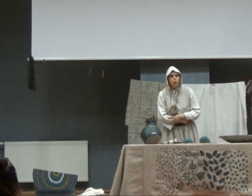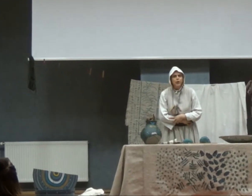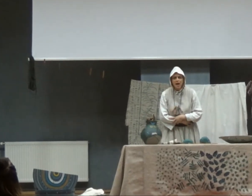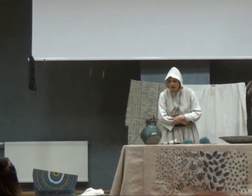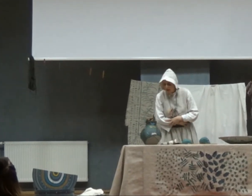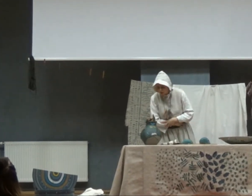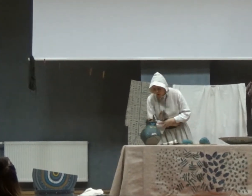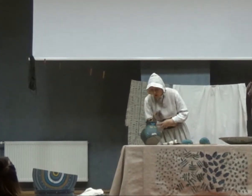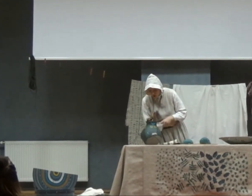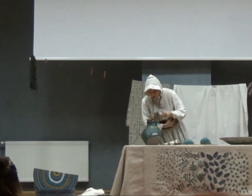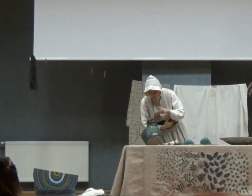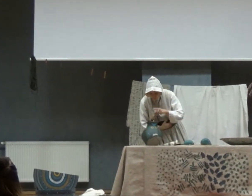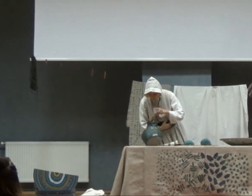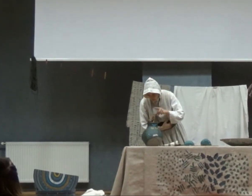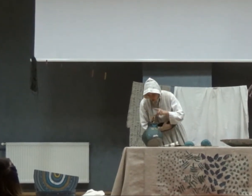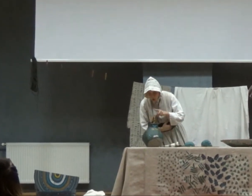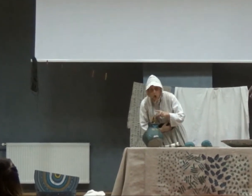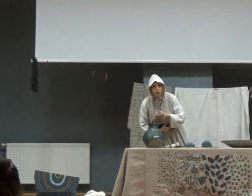Jie turėjo